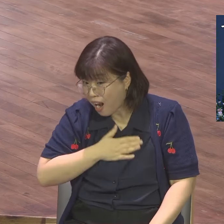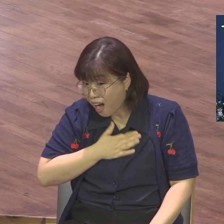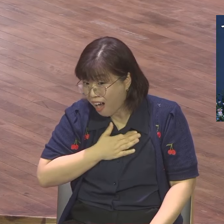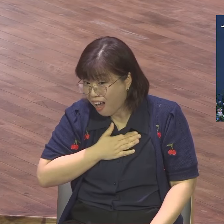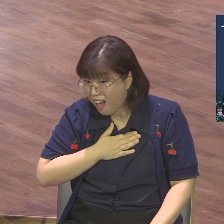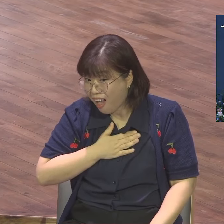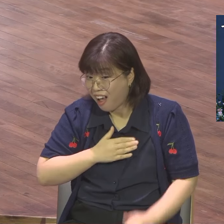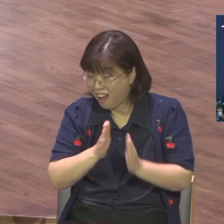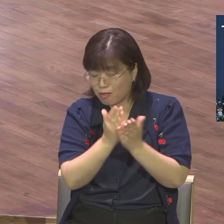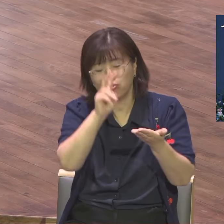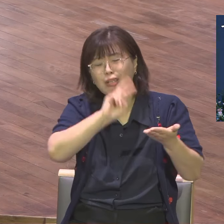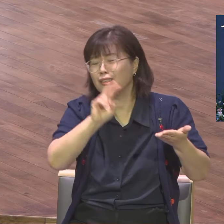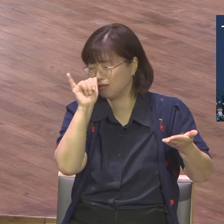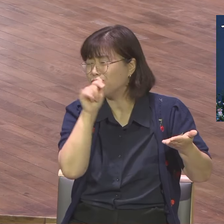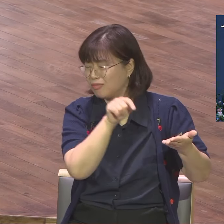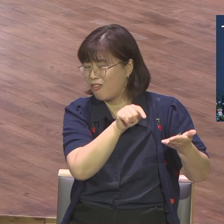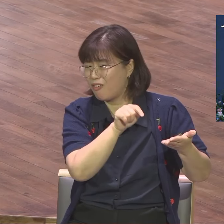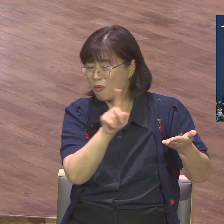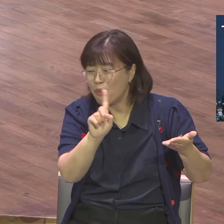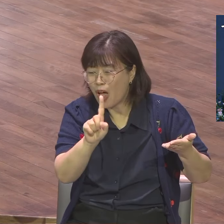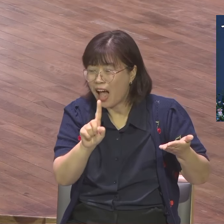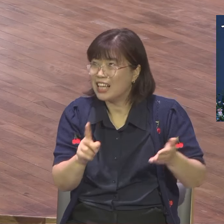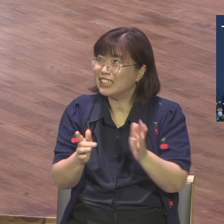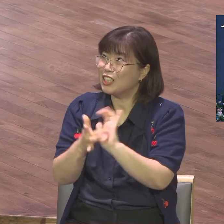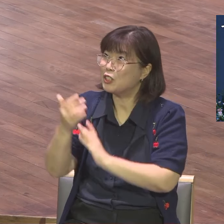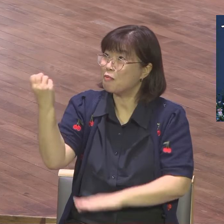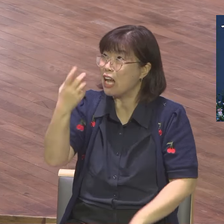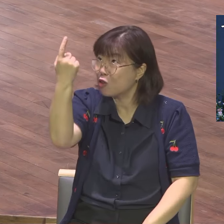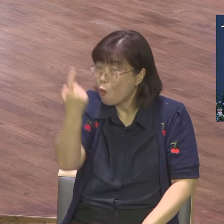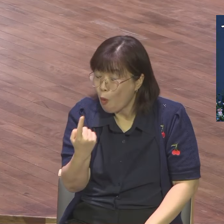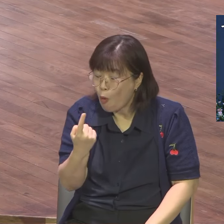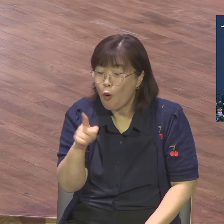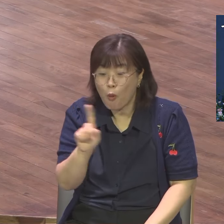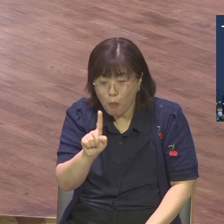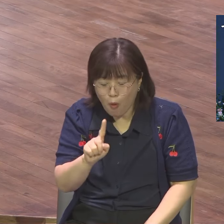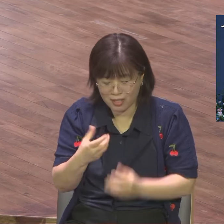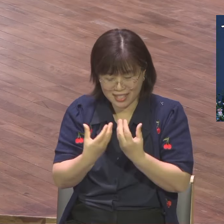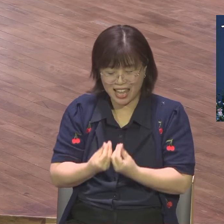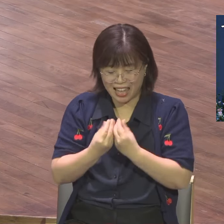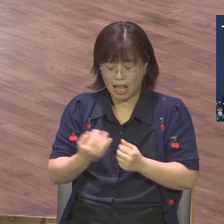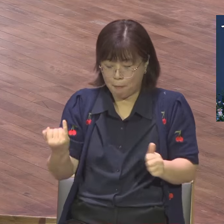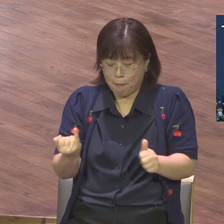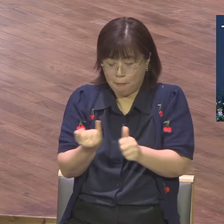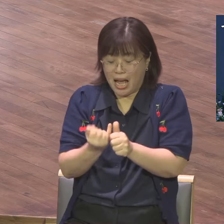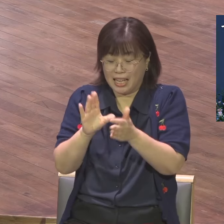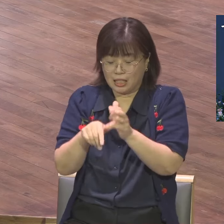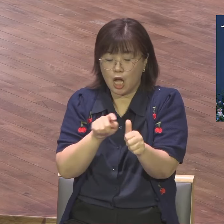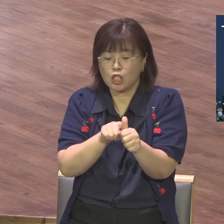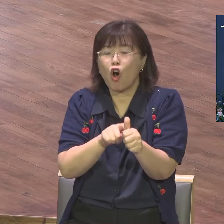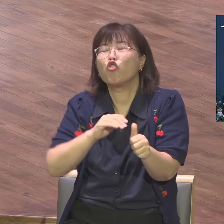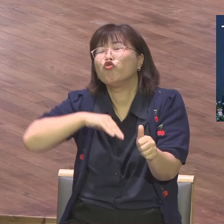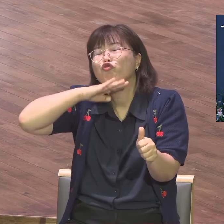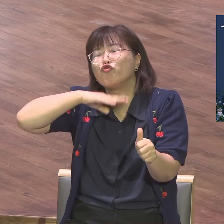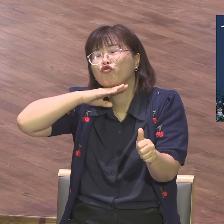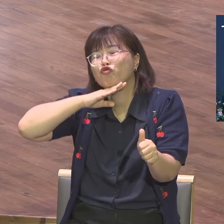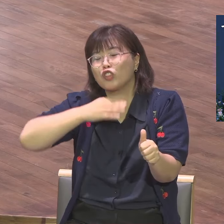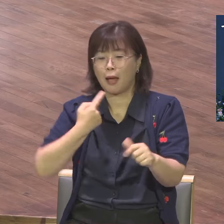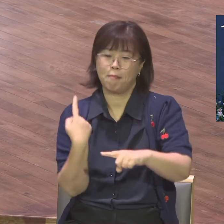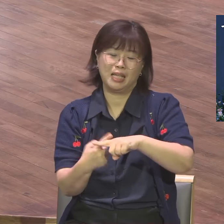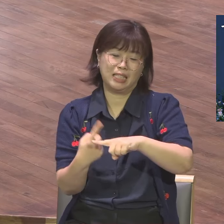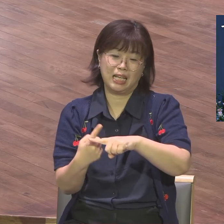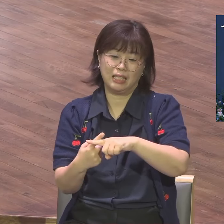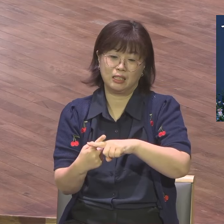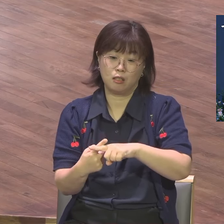신랑을 맞이할 등불이 준비됐냐는 얘기예요. 준비해라, 깨어있어라. 늘 신랑이 오는